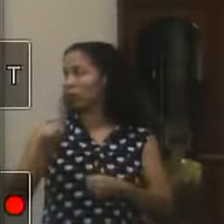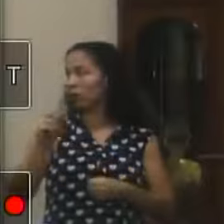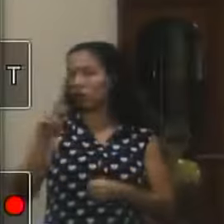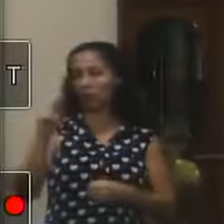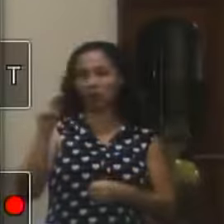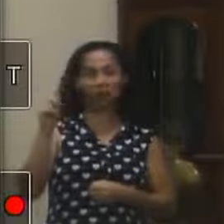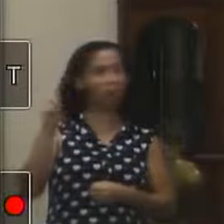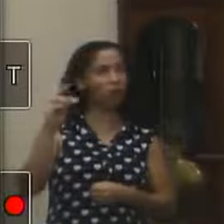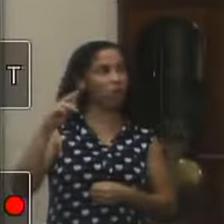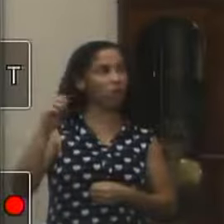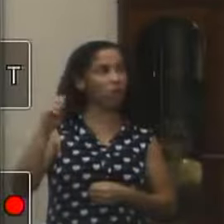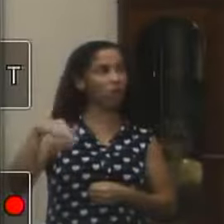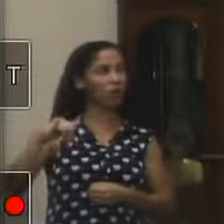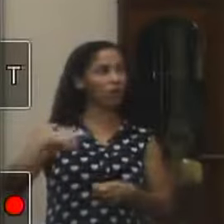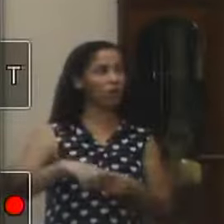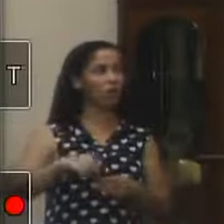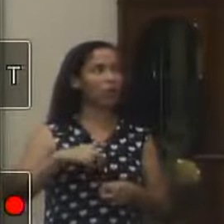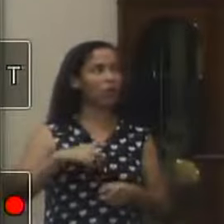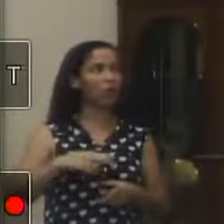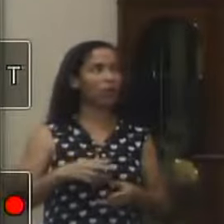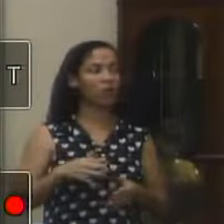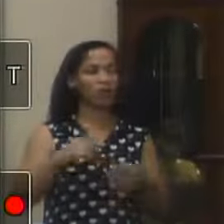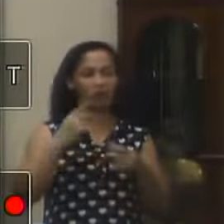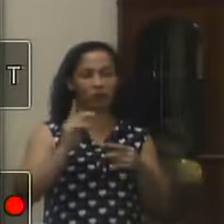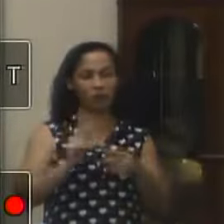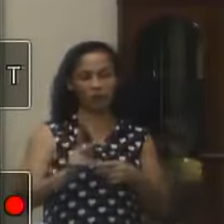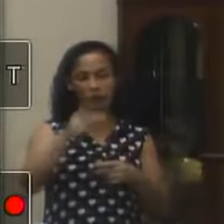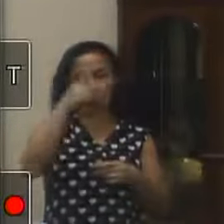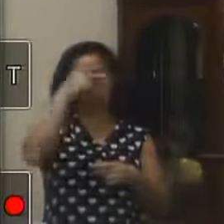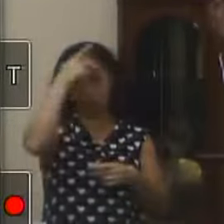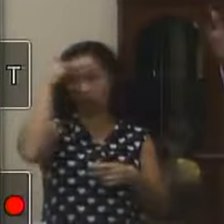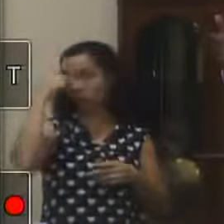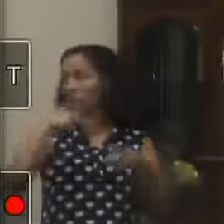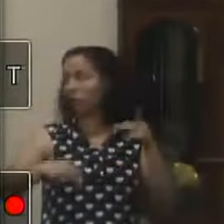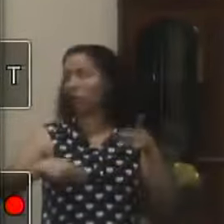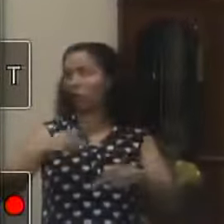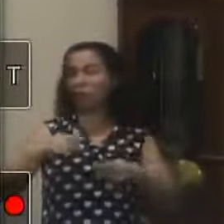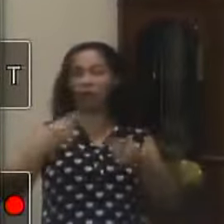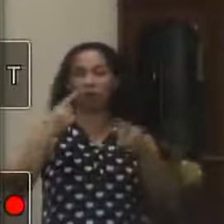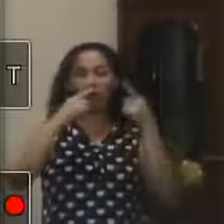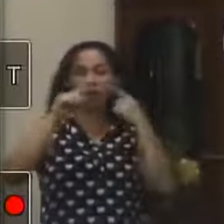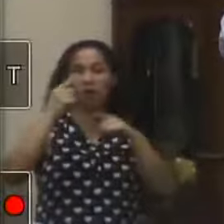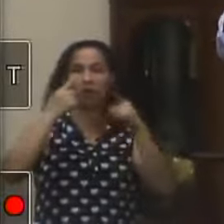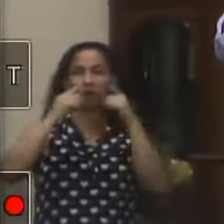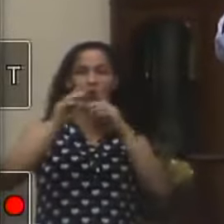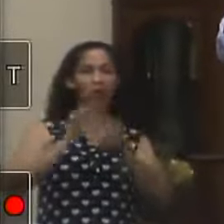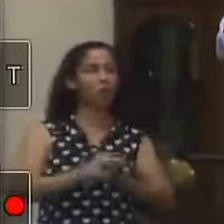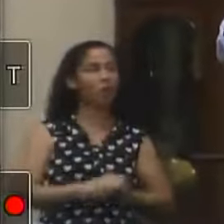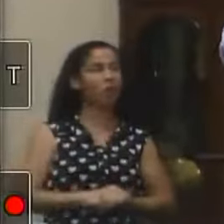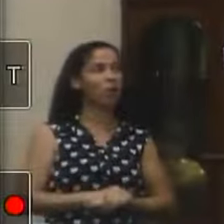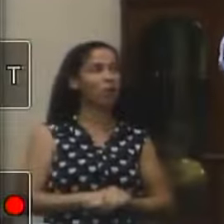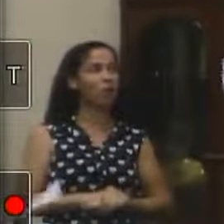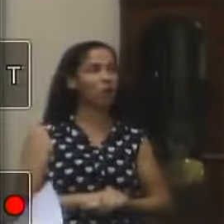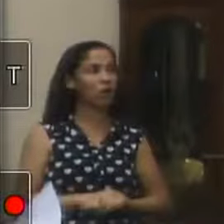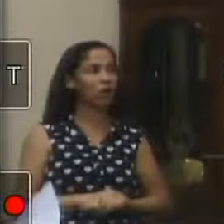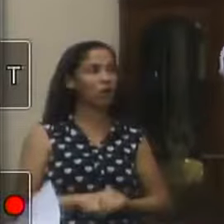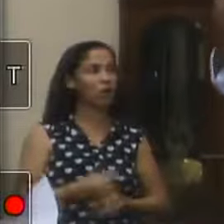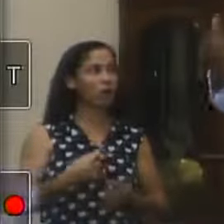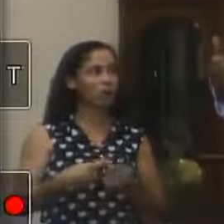passada. Então, a gente tem recebido reclamações. Eu quero falar com o Silvio, quero falar assim, para que haja